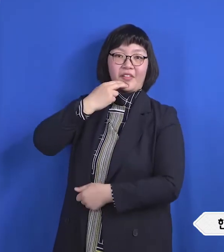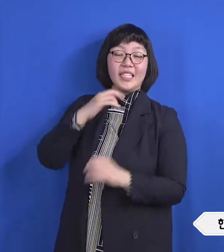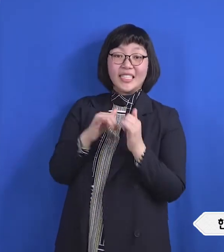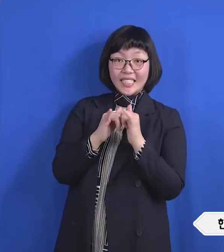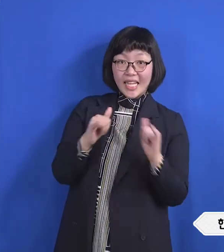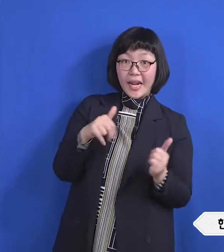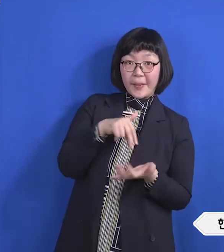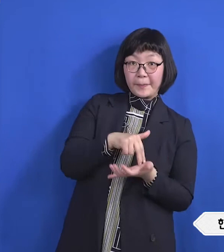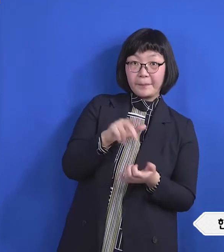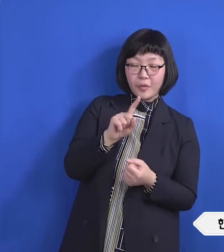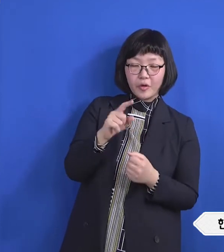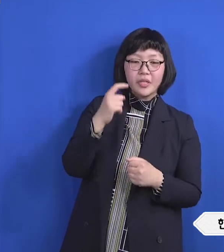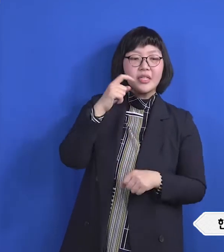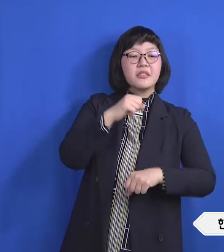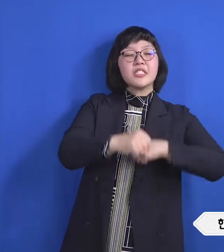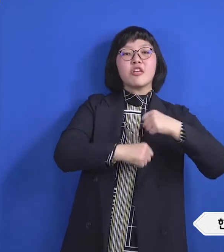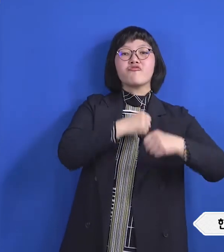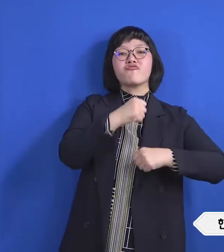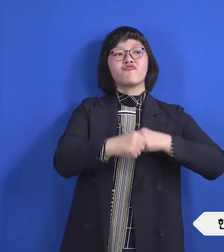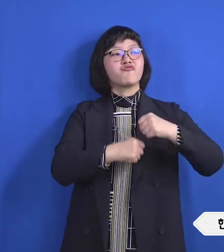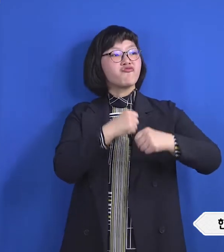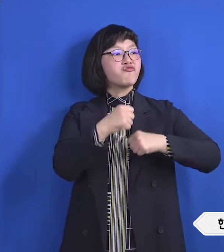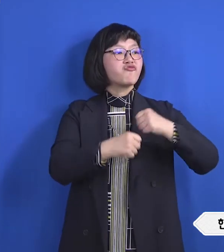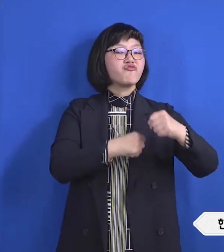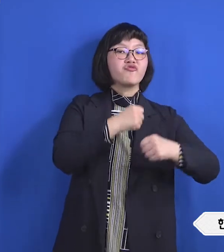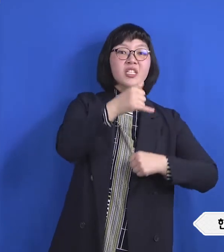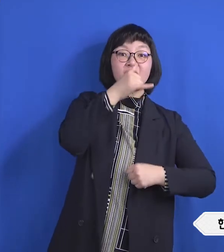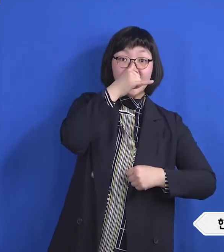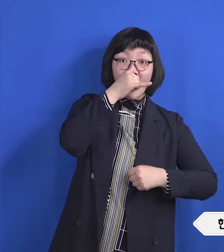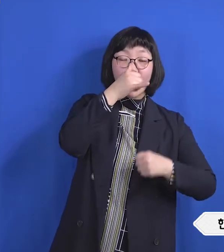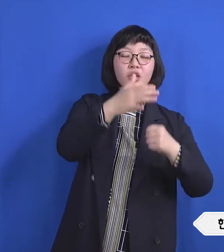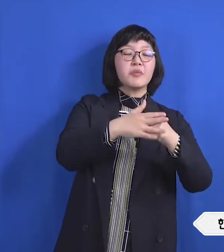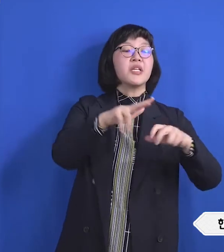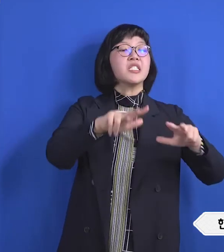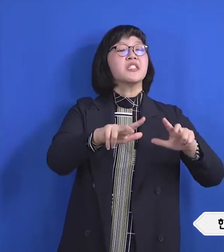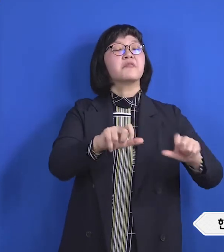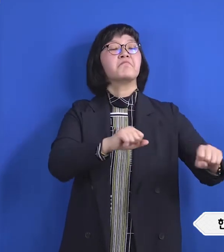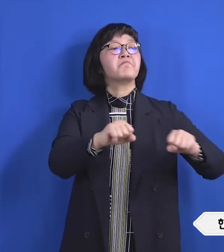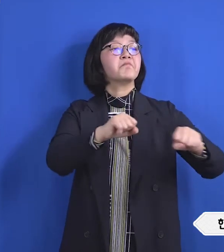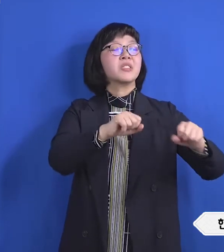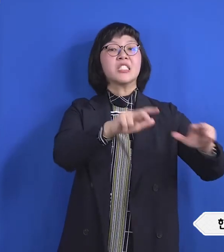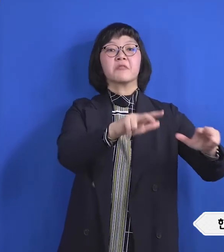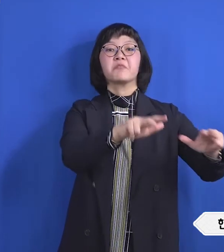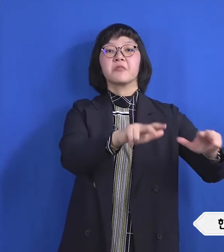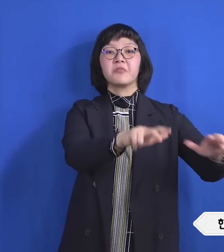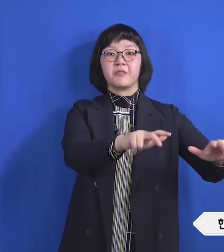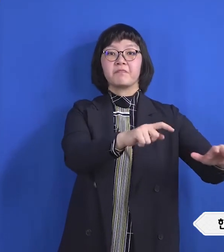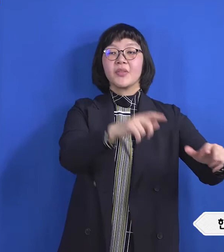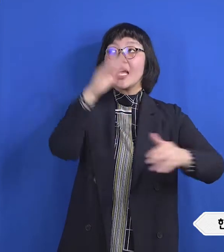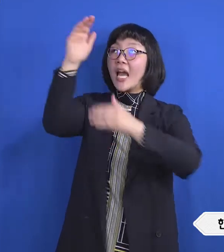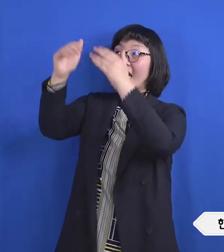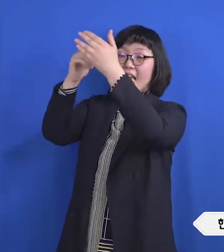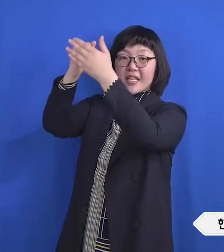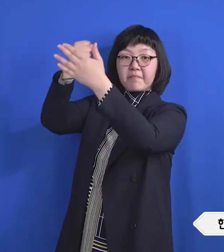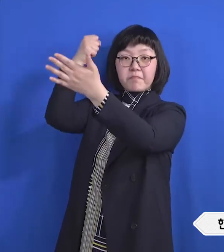우리가 자유의지를 가지고 행동하는 것은 현재다. 하나님이 예정해 놓은 것은